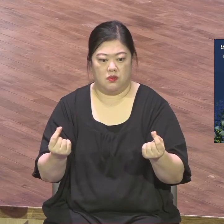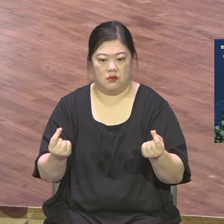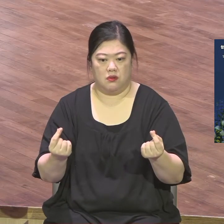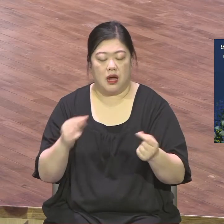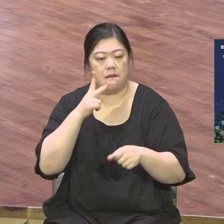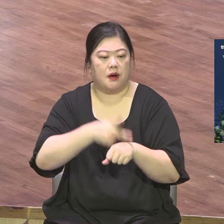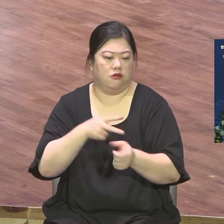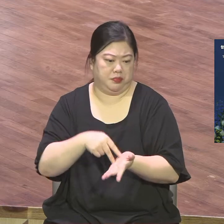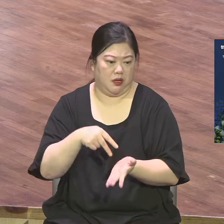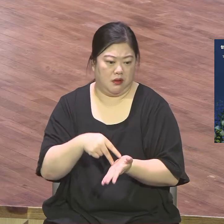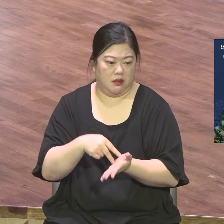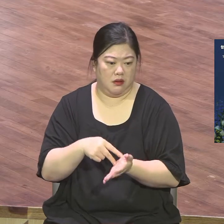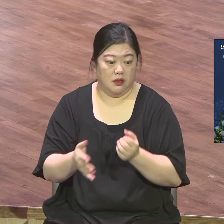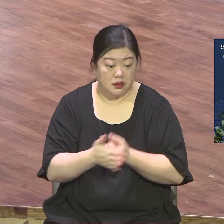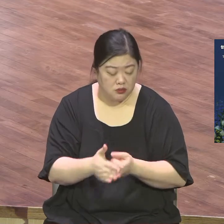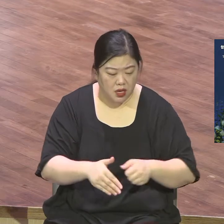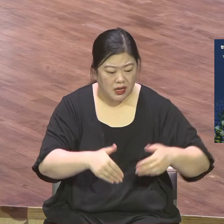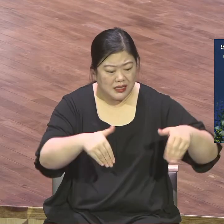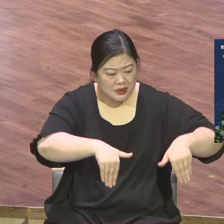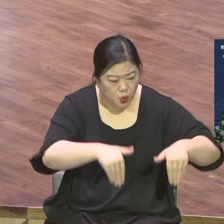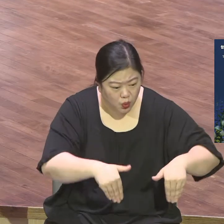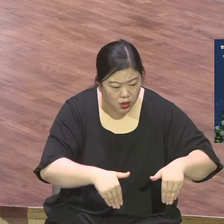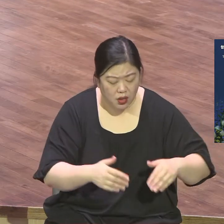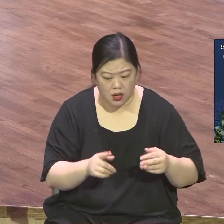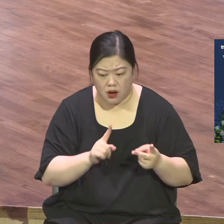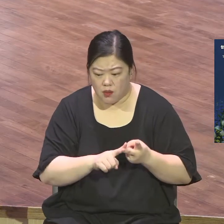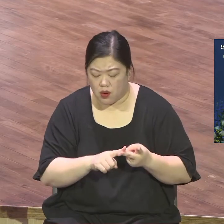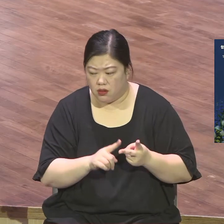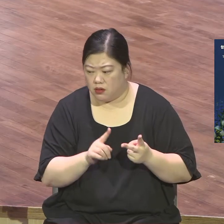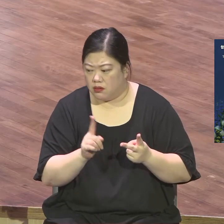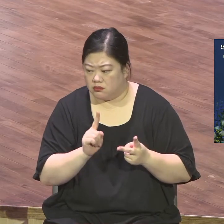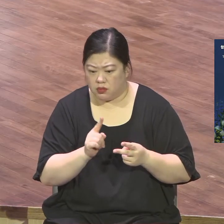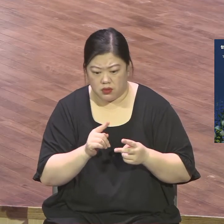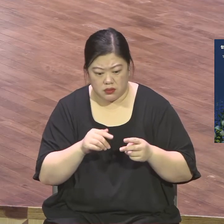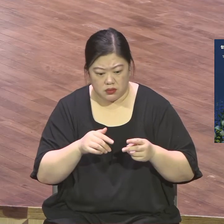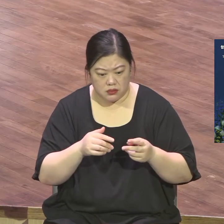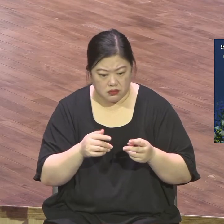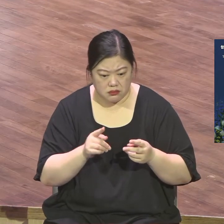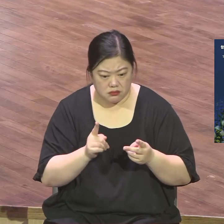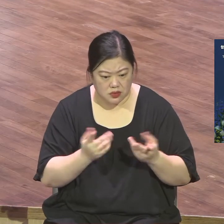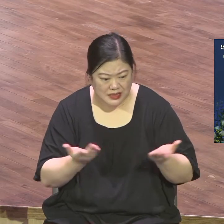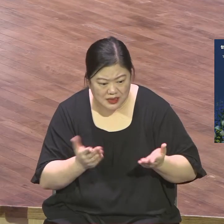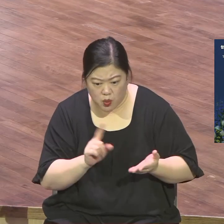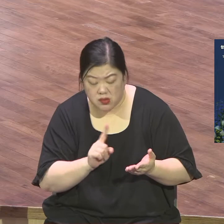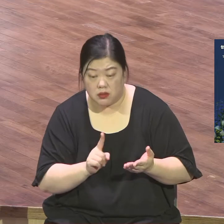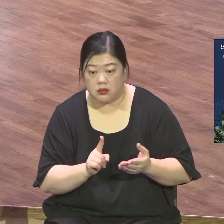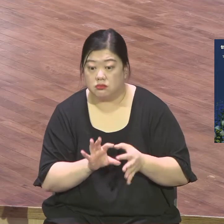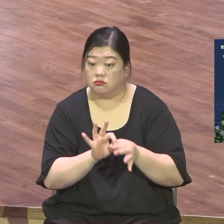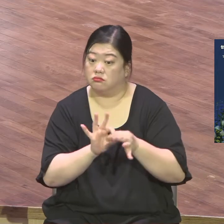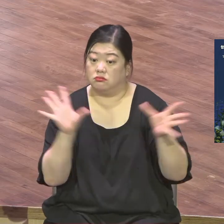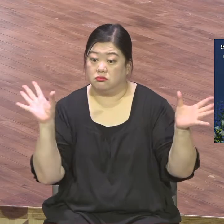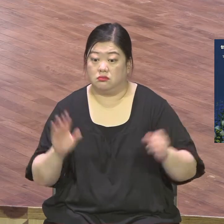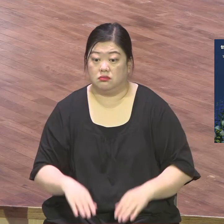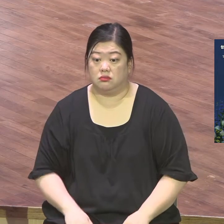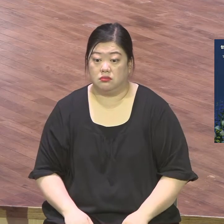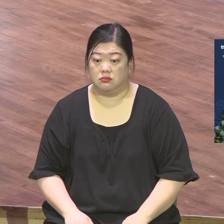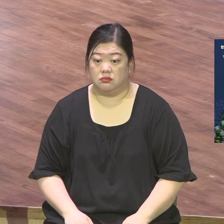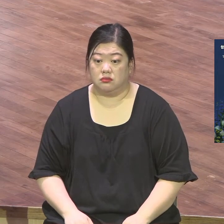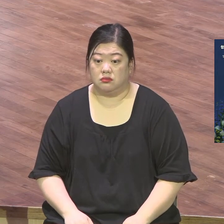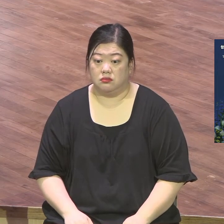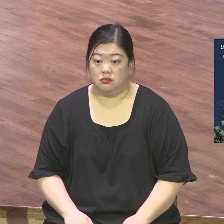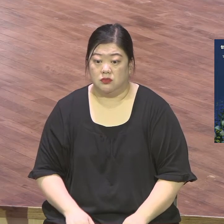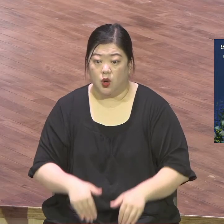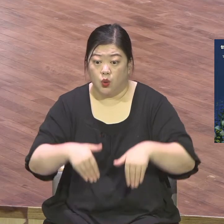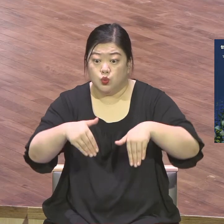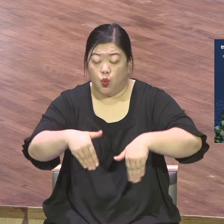바울에겐 그렇게 안 보였어요. 사도 바울은 당시 문화를 초월했습니다. 아예 노예 제도를 깨트려버렸어요. 노예